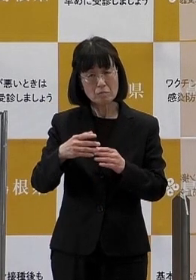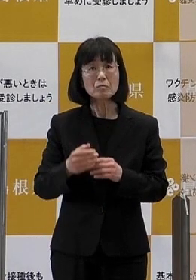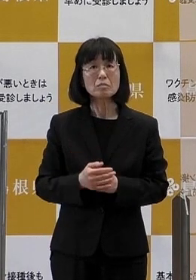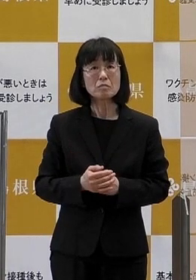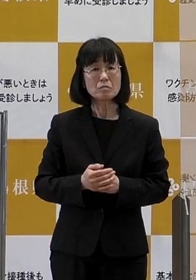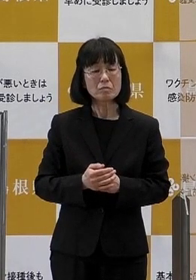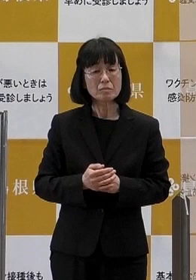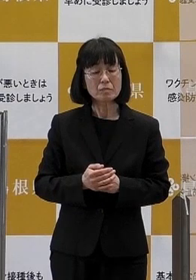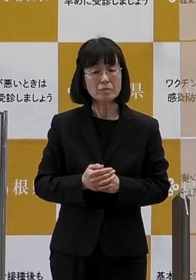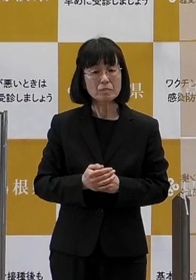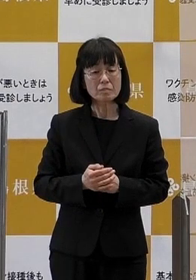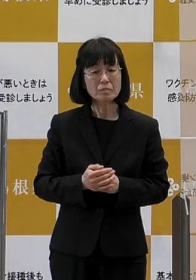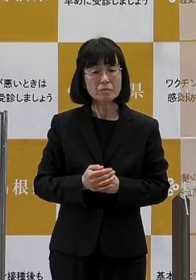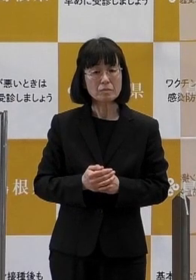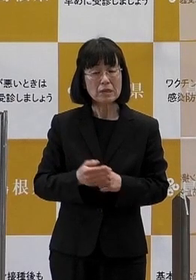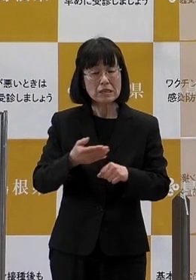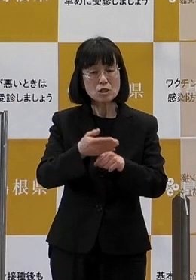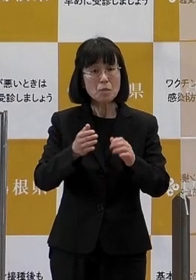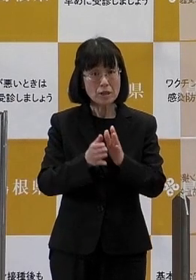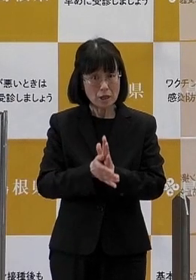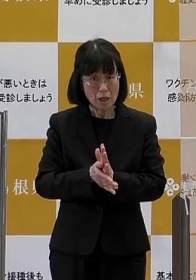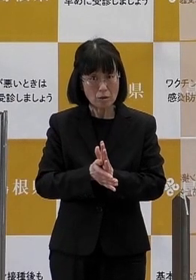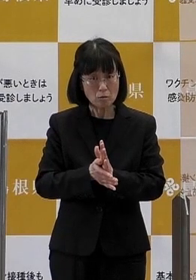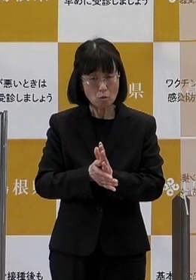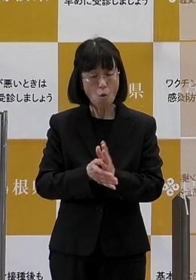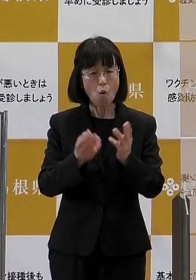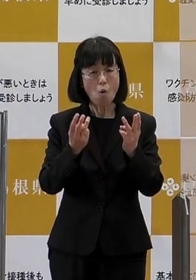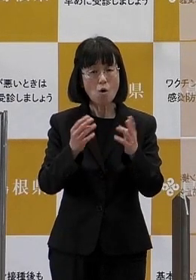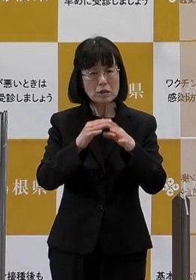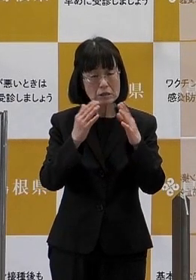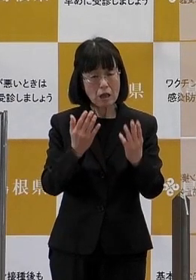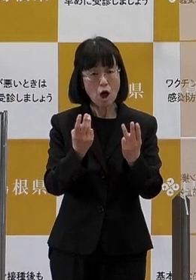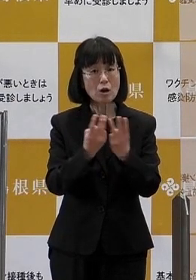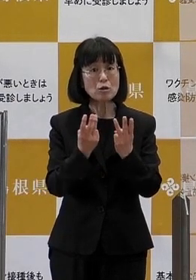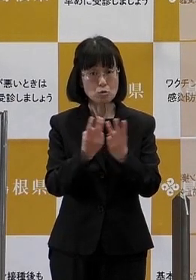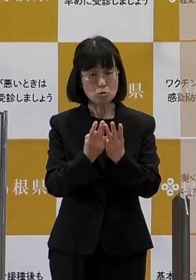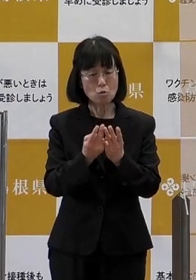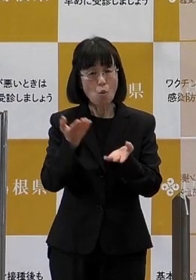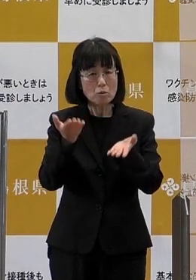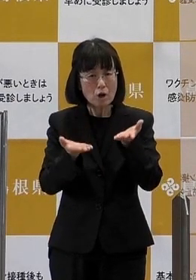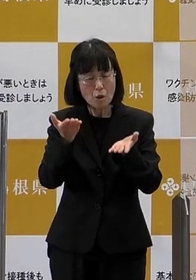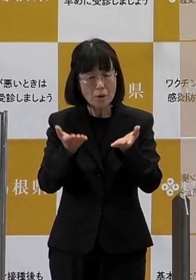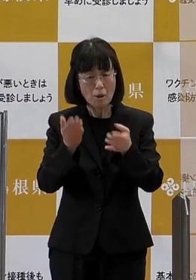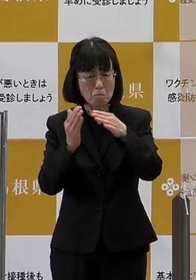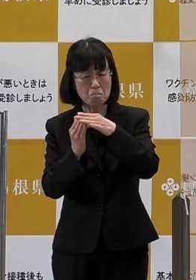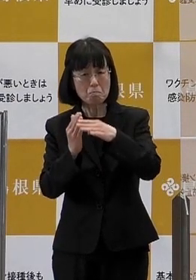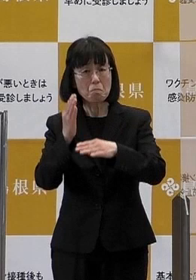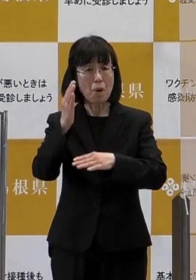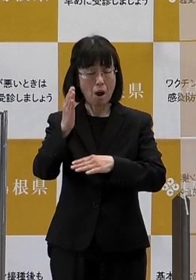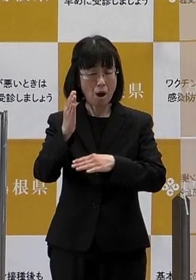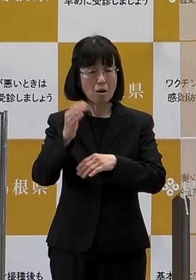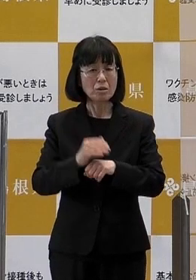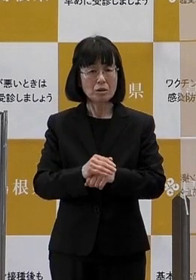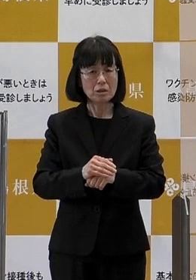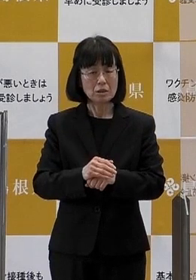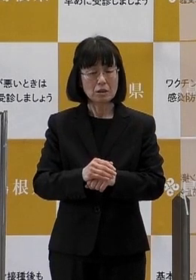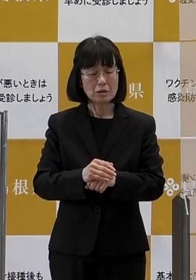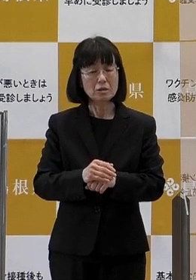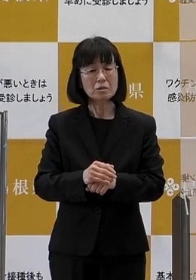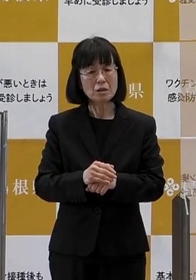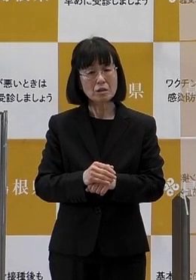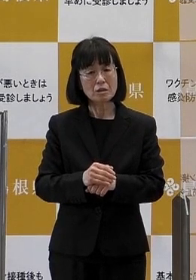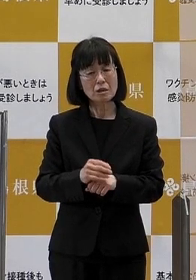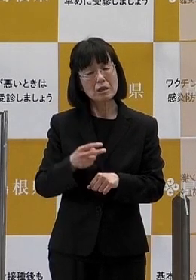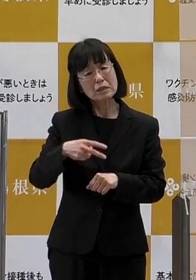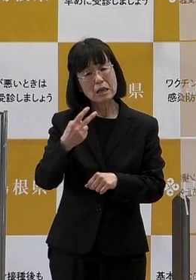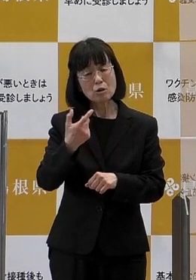島根県の全体の数字を大きく、まあ、上回っておりまして、人口10万人当たりの数字